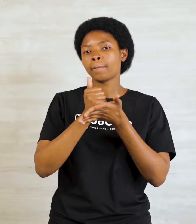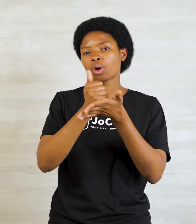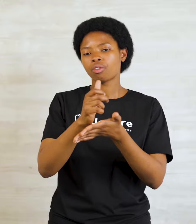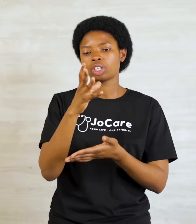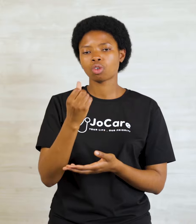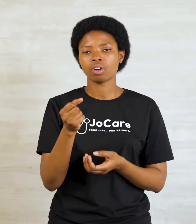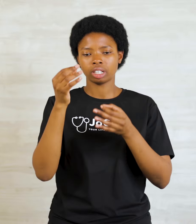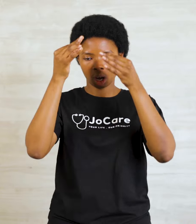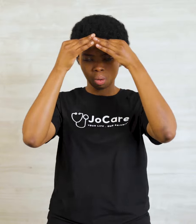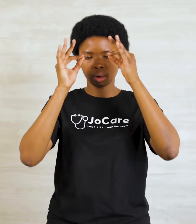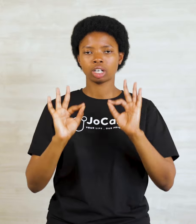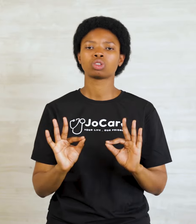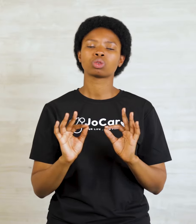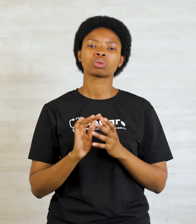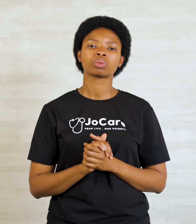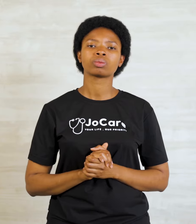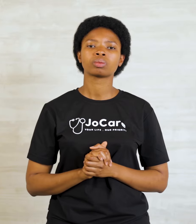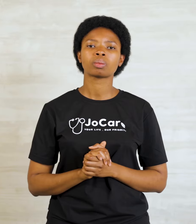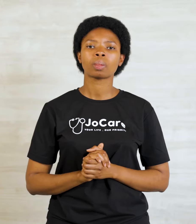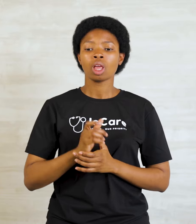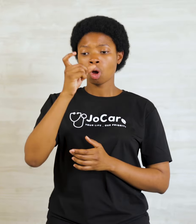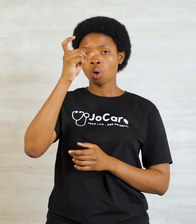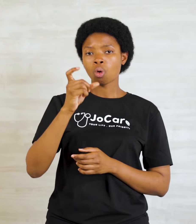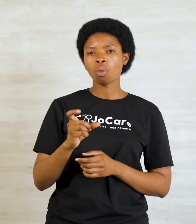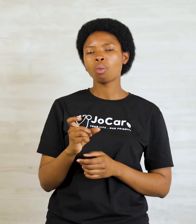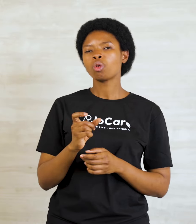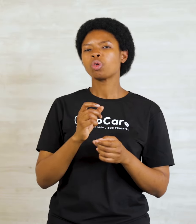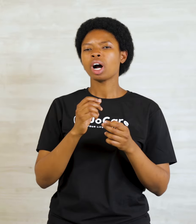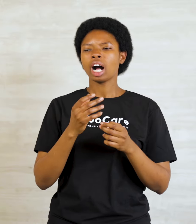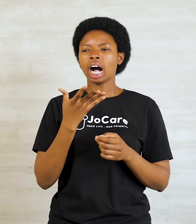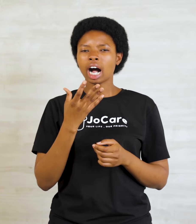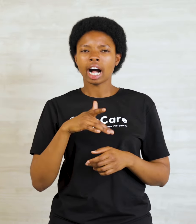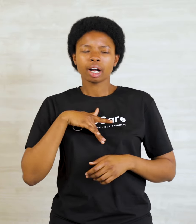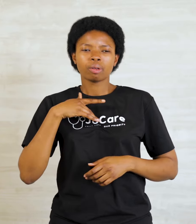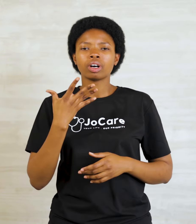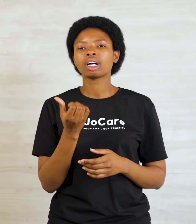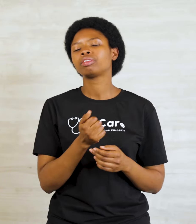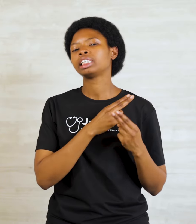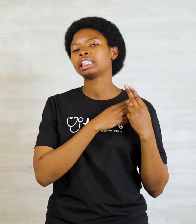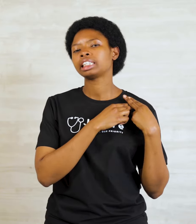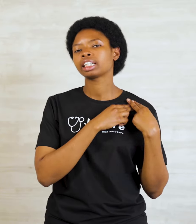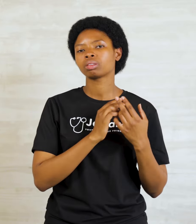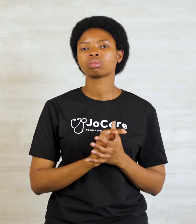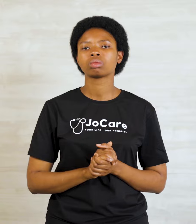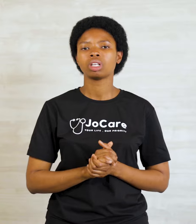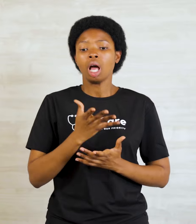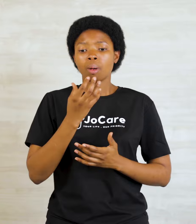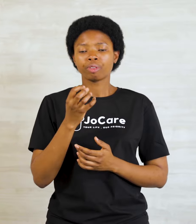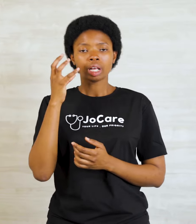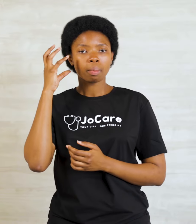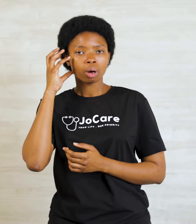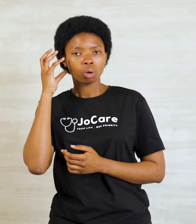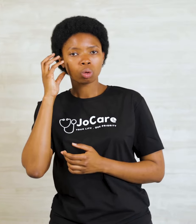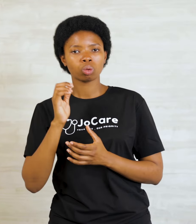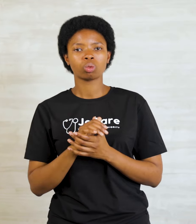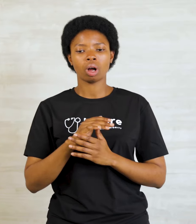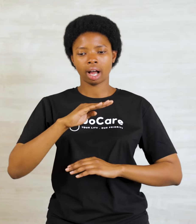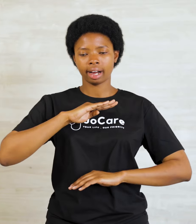binagufasha gufata umwanzuro reka sibyo umuntu akaba responsable akavuga ati mfite amakuru ahagije niba hari